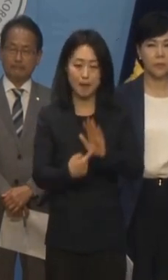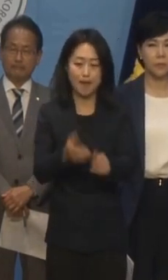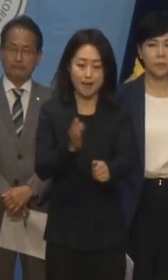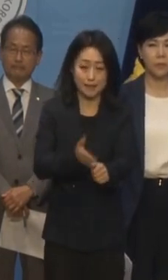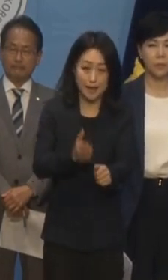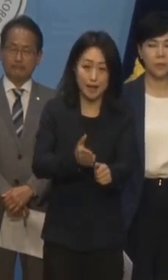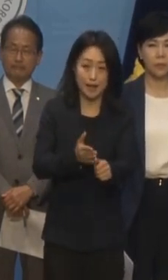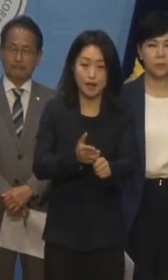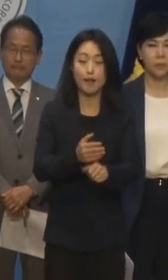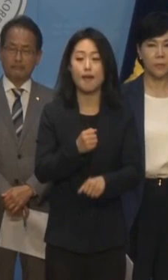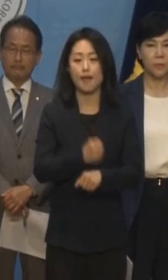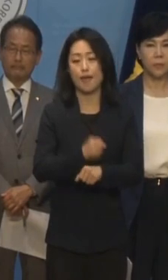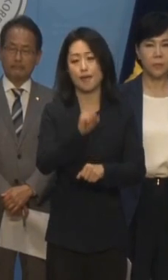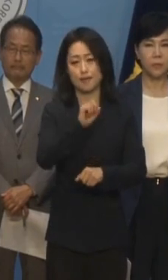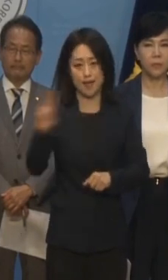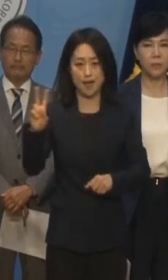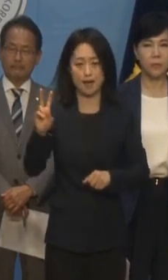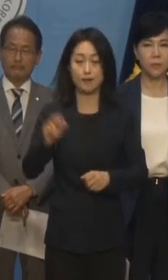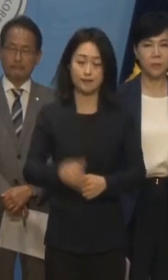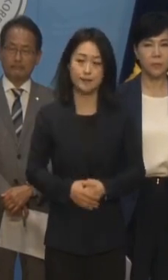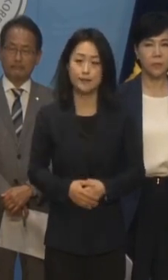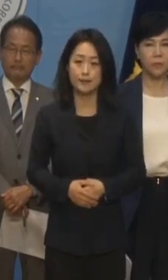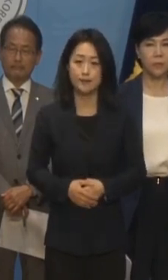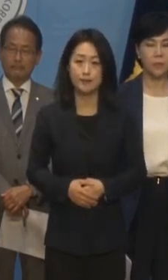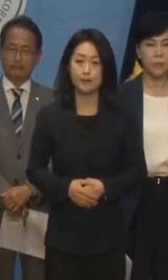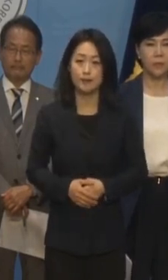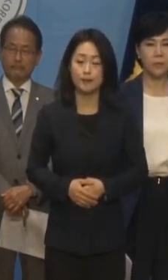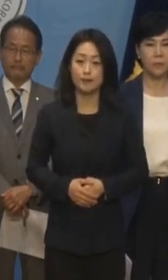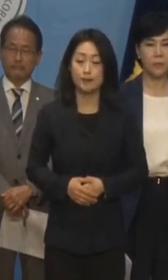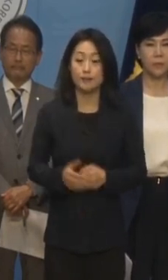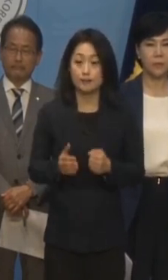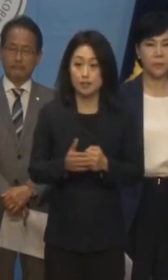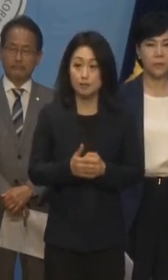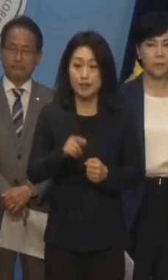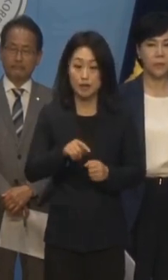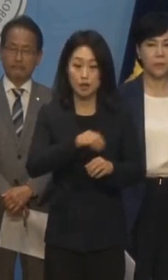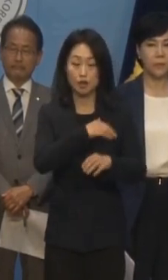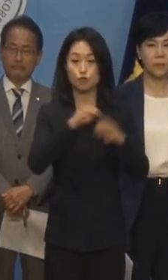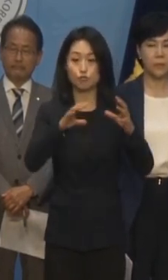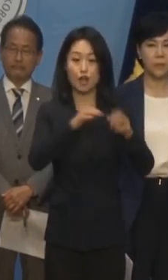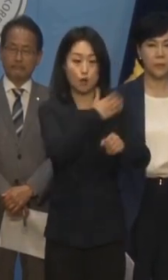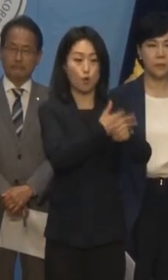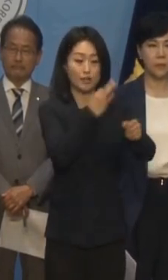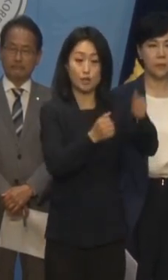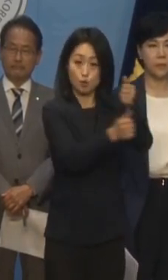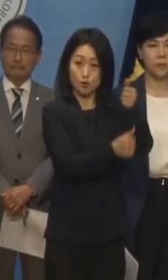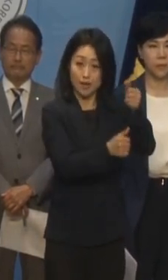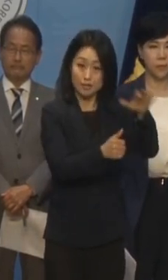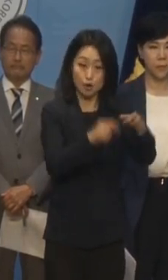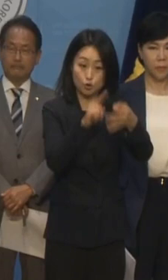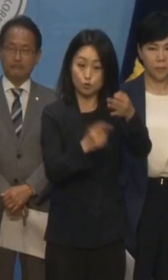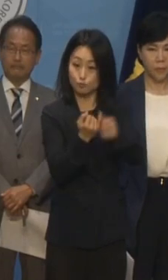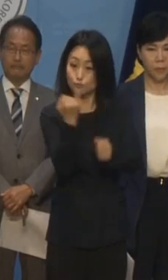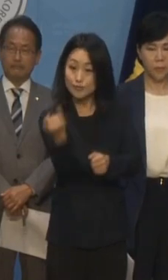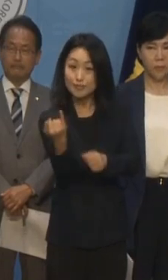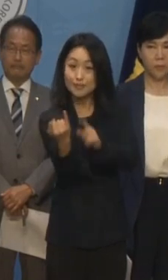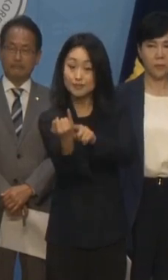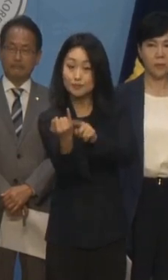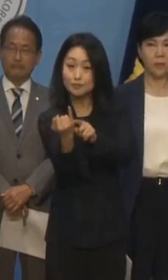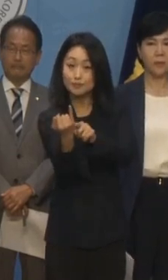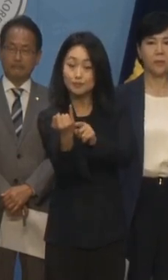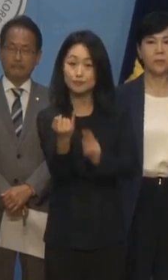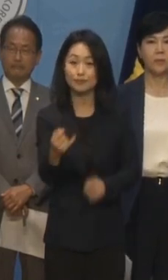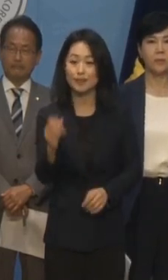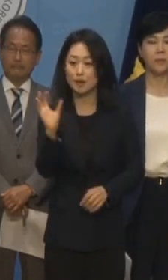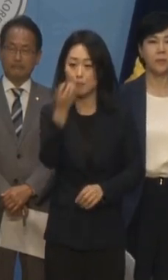하여야 한다라고 규정하고 있습니다. 따라서 권익위는 윤석열 대통령이 배우자인 김건희